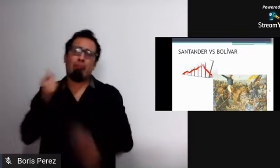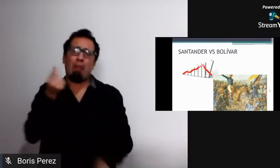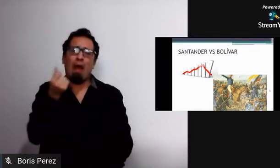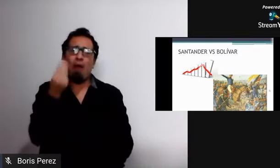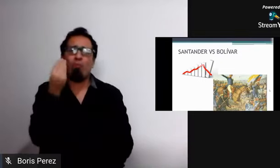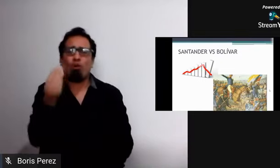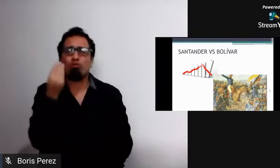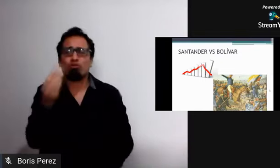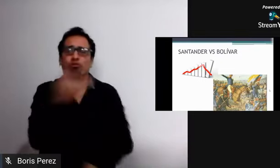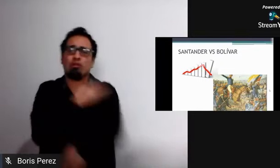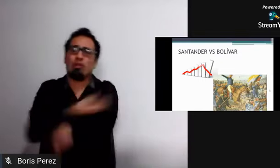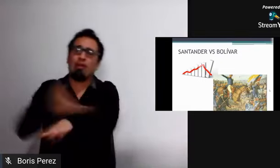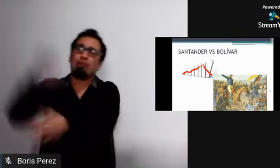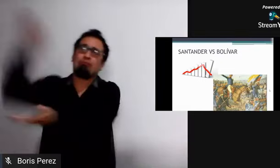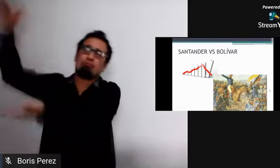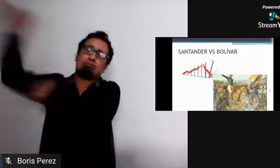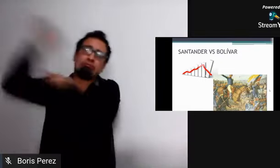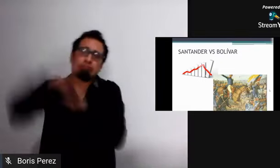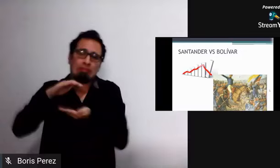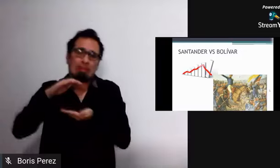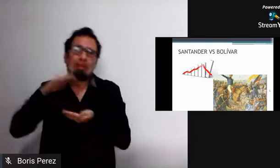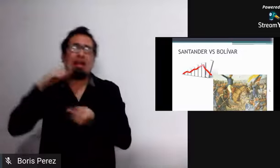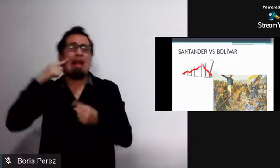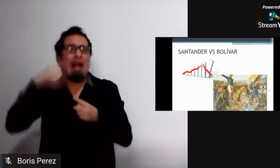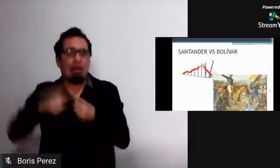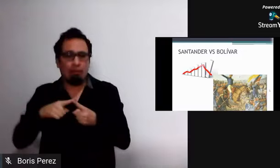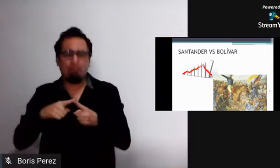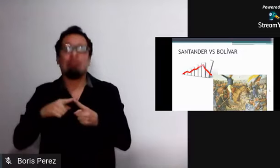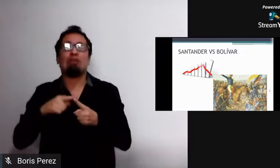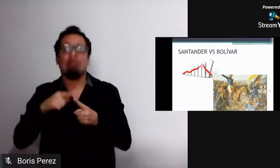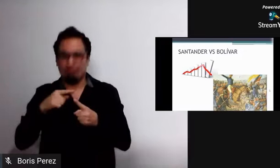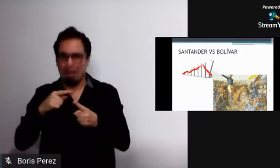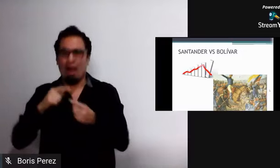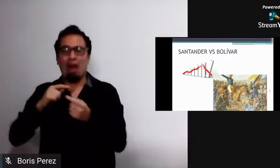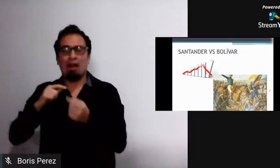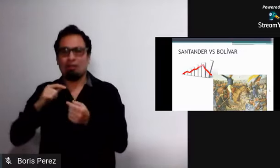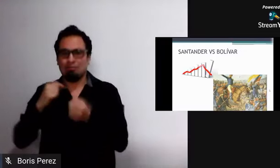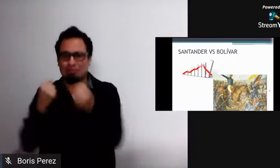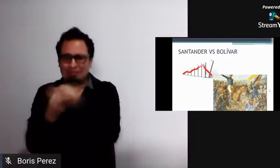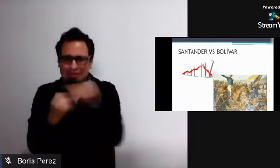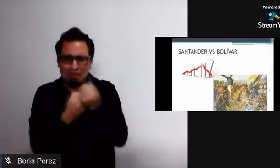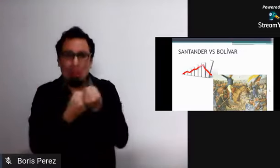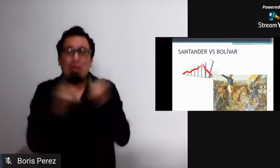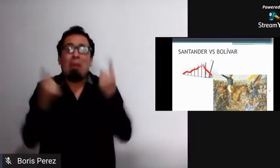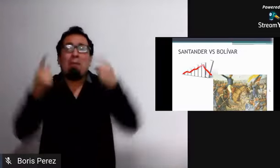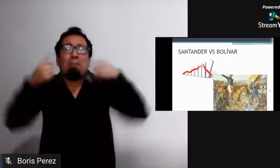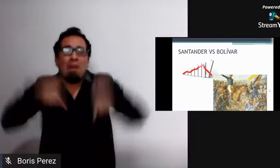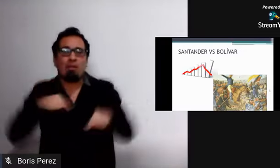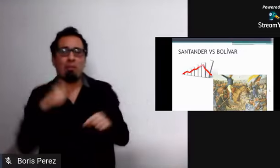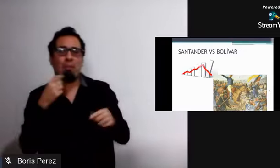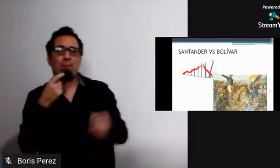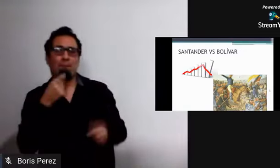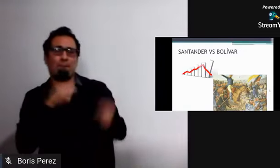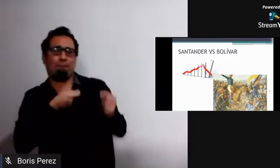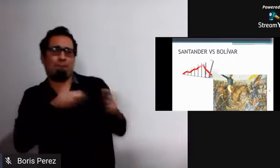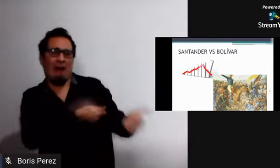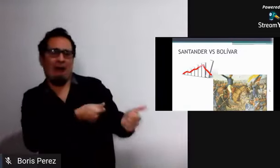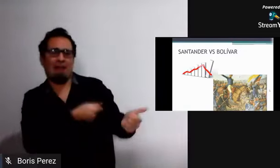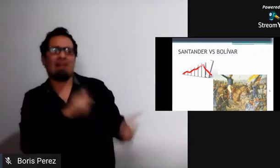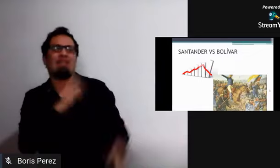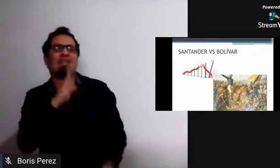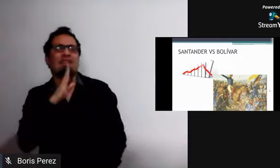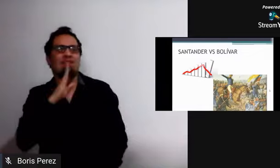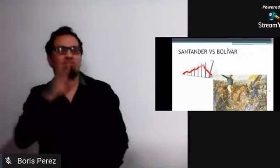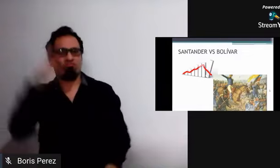por esa razón se tuvo que hacer unos préstamos a la corona inglesa con el fin de